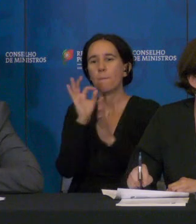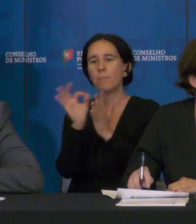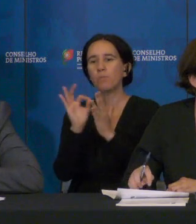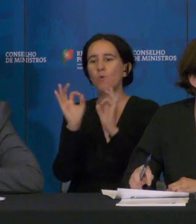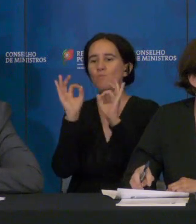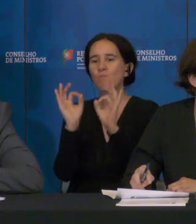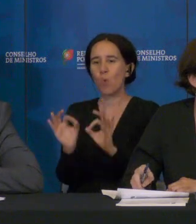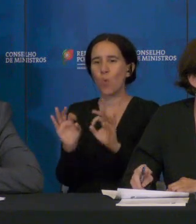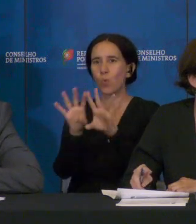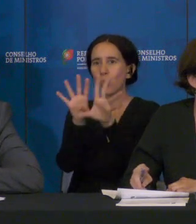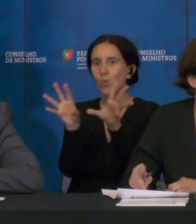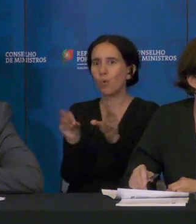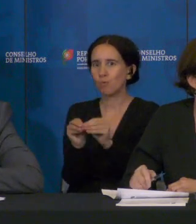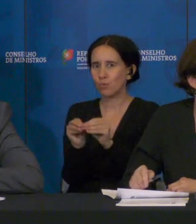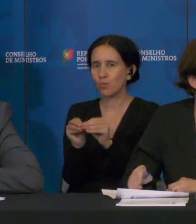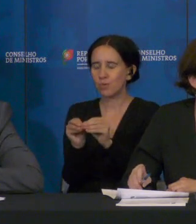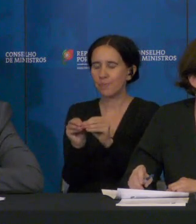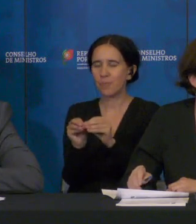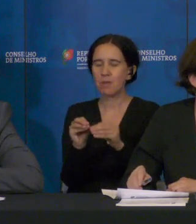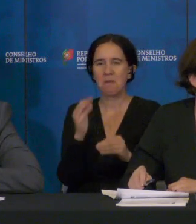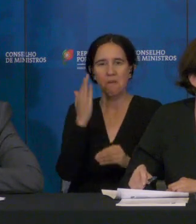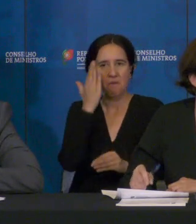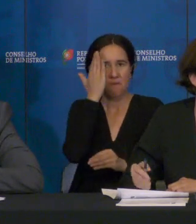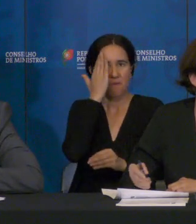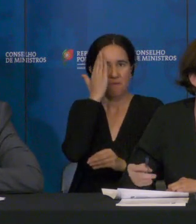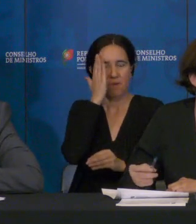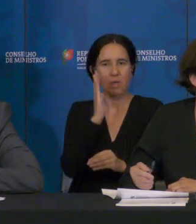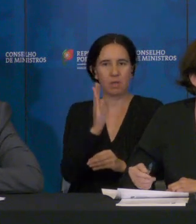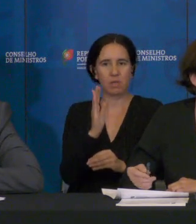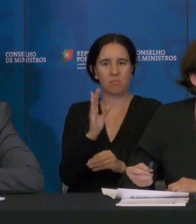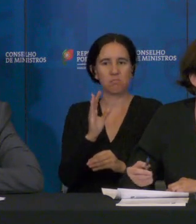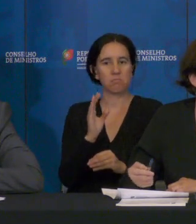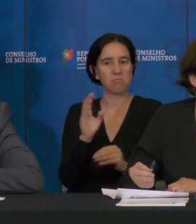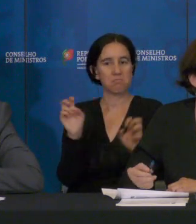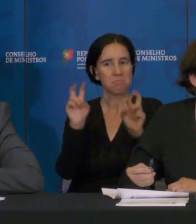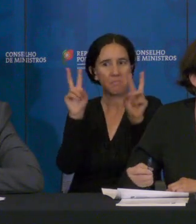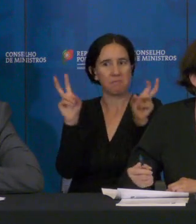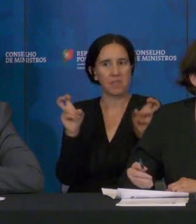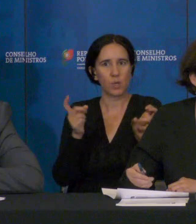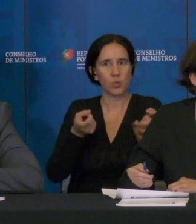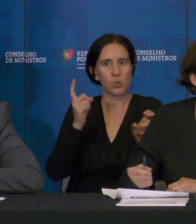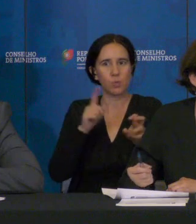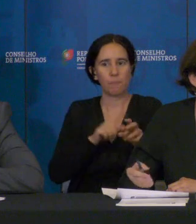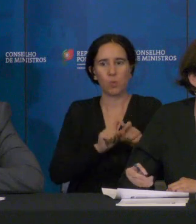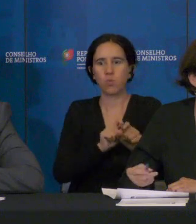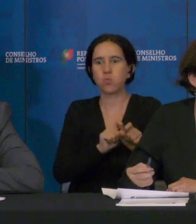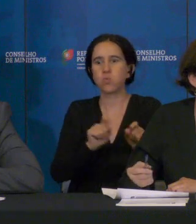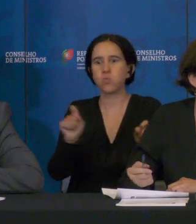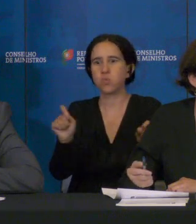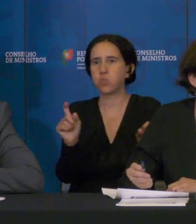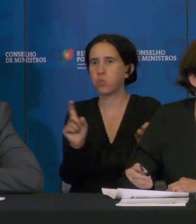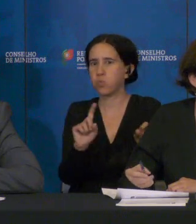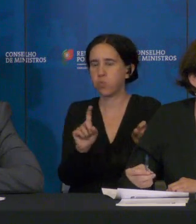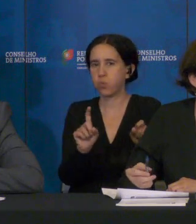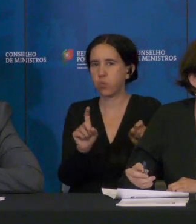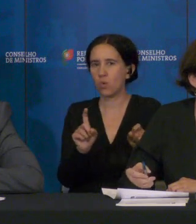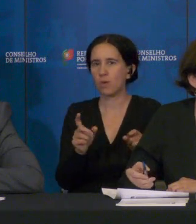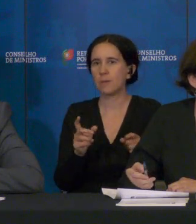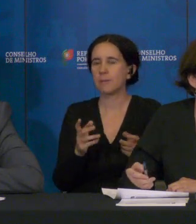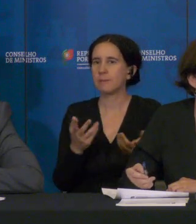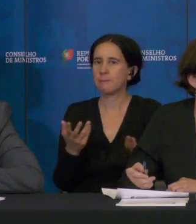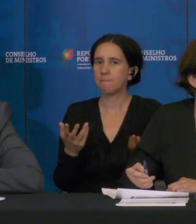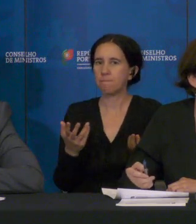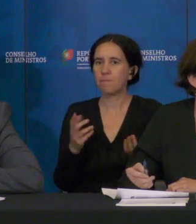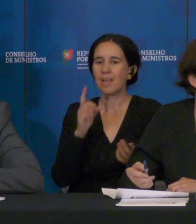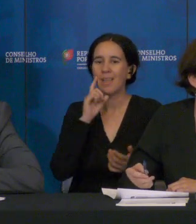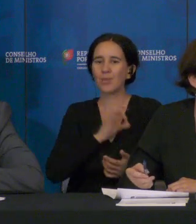pormenores todos. Presumo que não estamos a falar num período tão longo. A